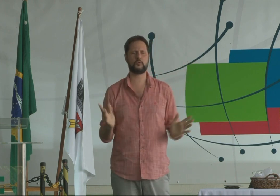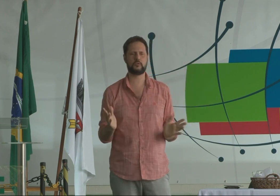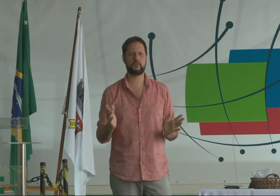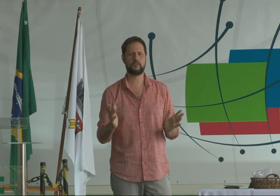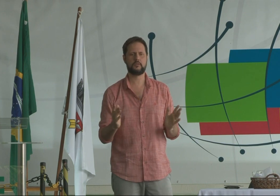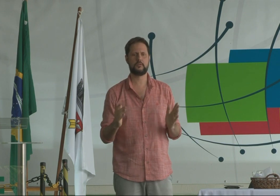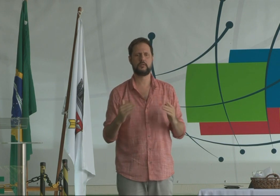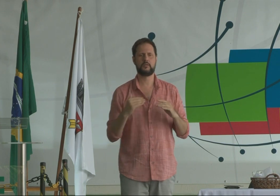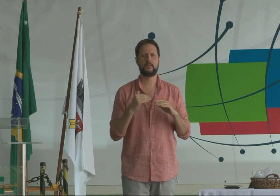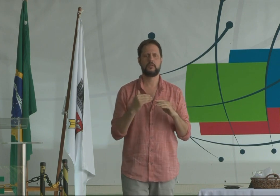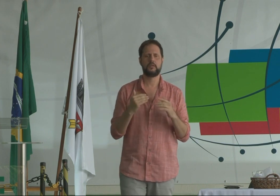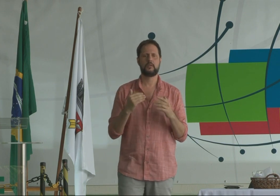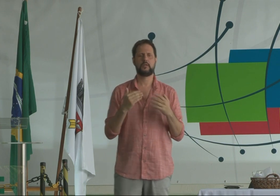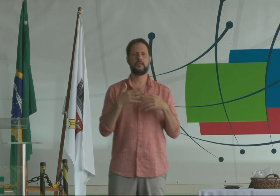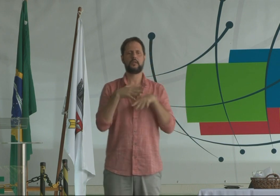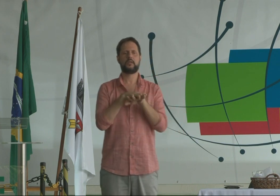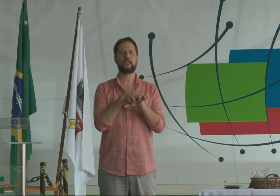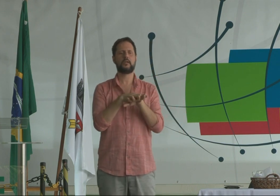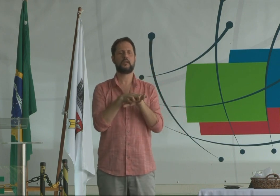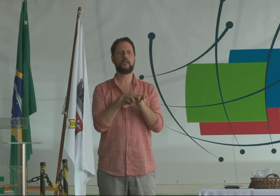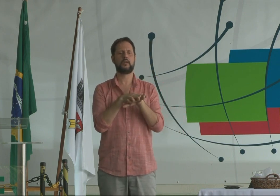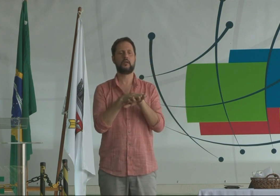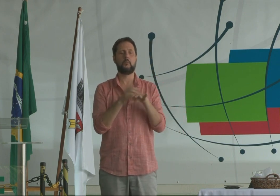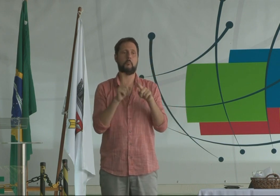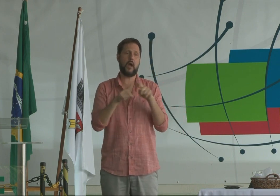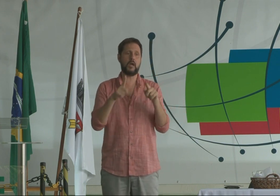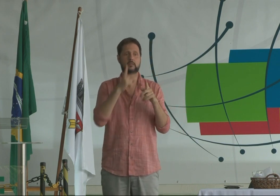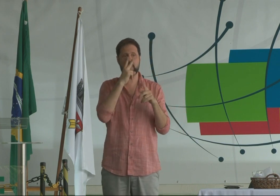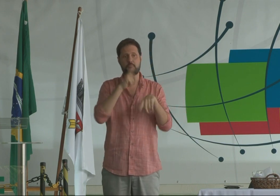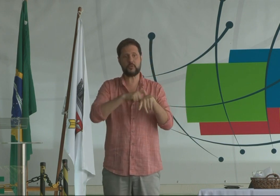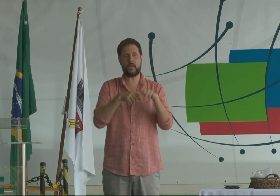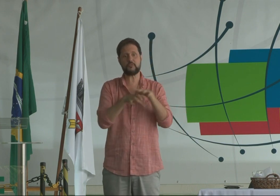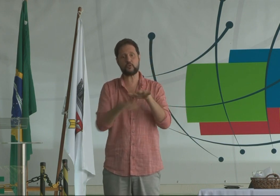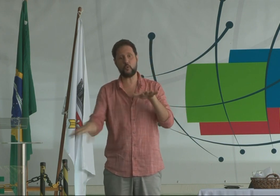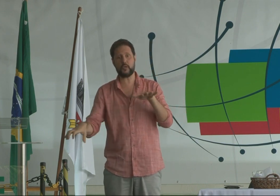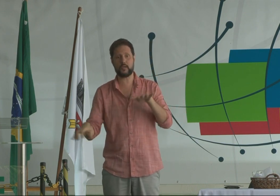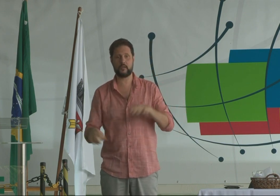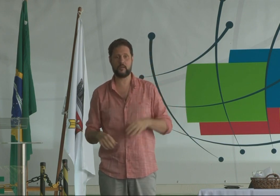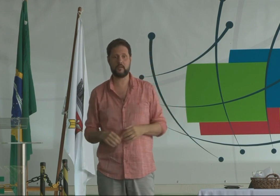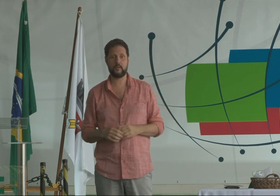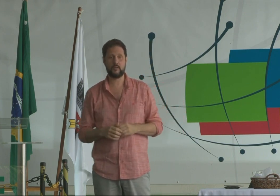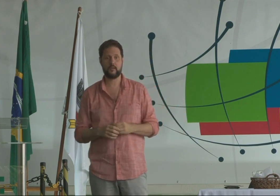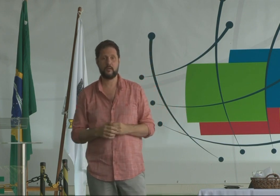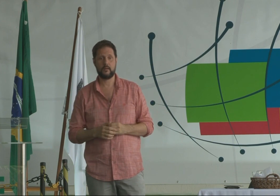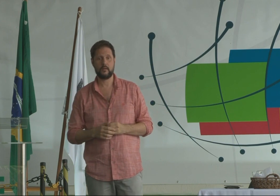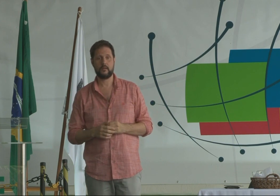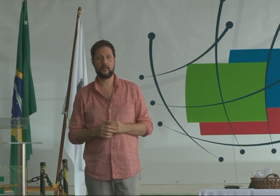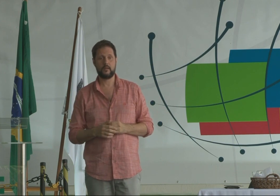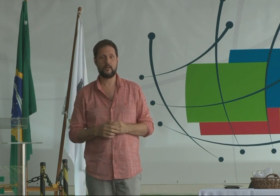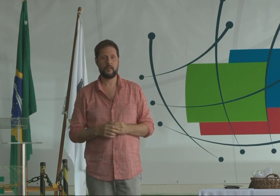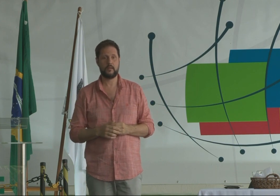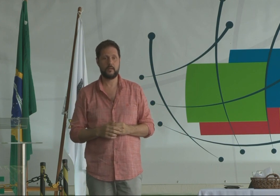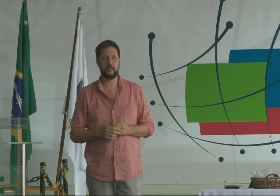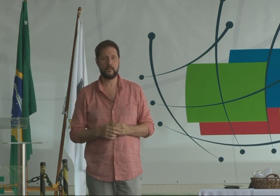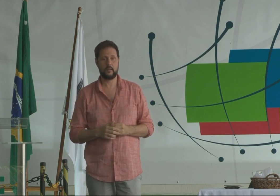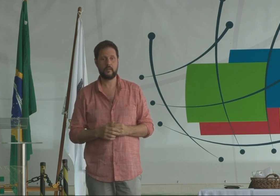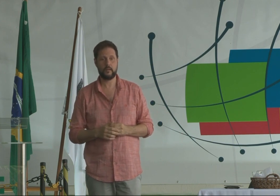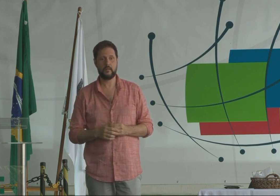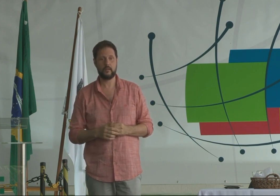E então, uma escola tem que ser igual para todos. Mas, também, nesse momento, querendo fazer, digo, nessas